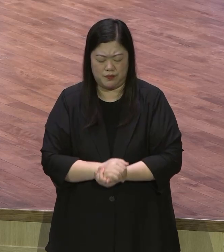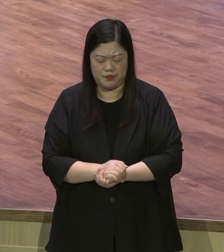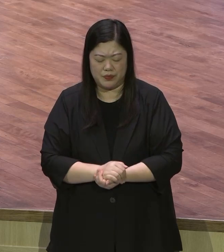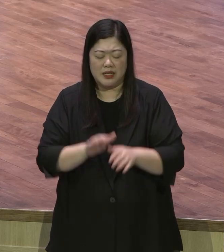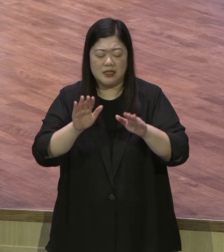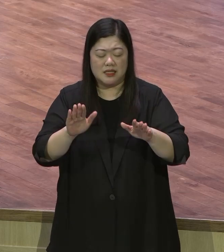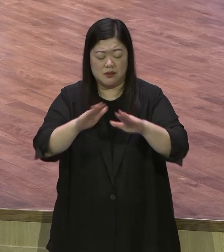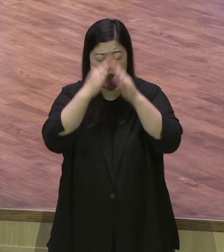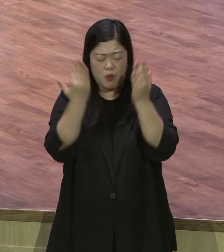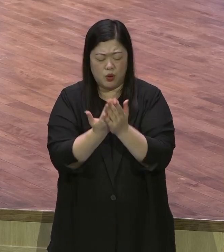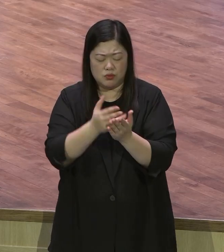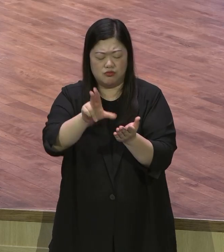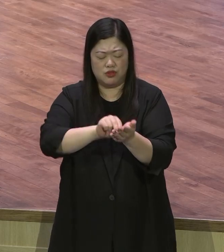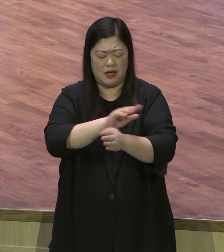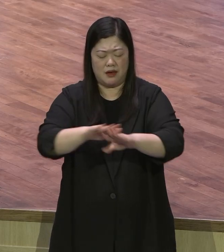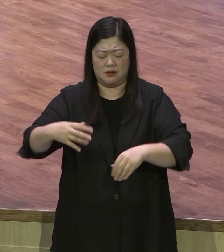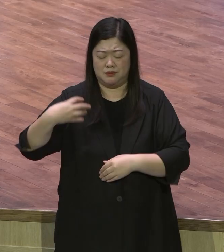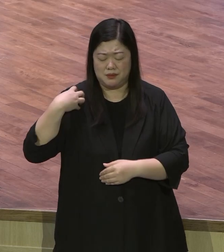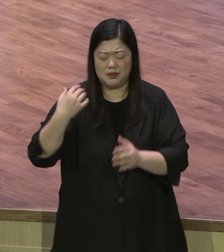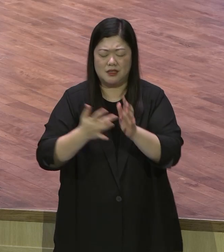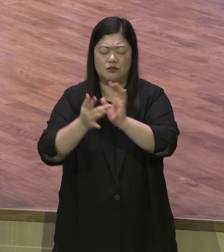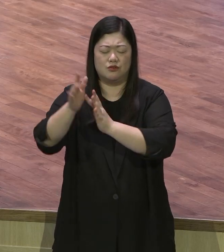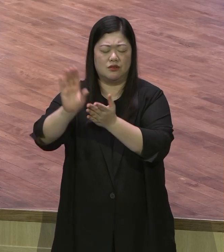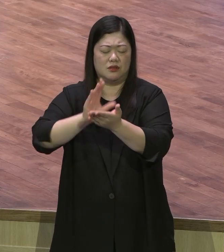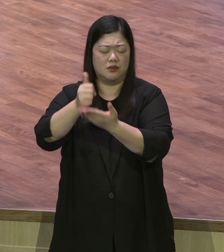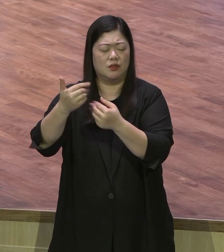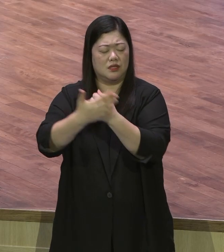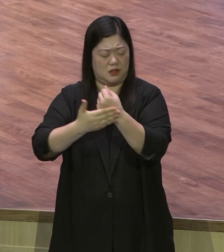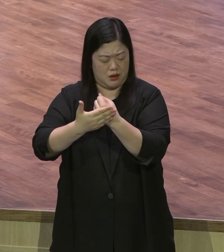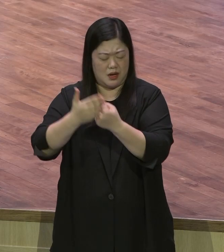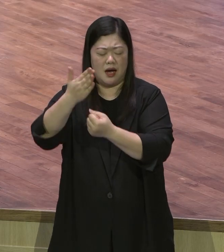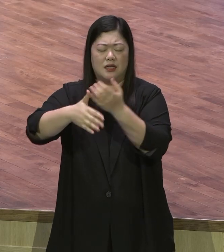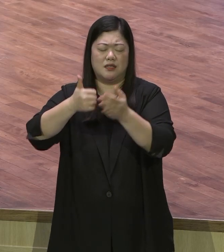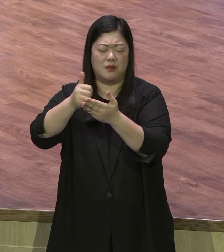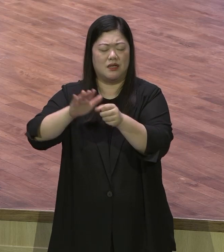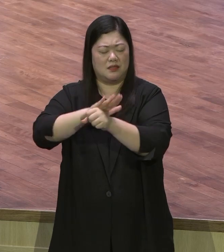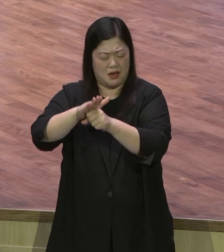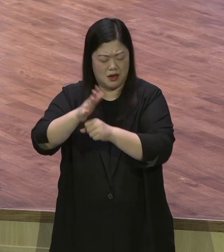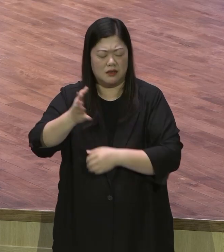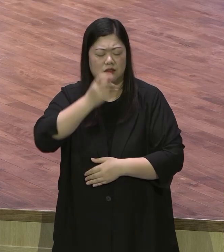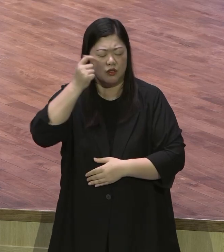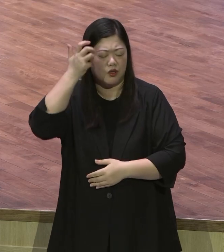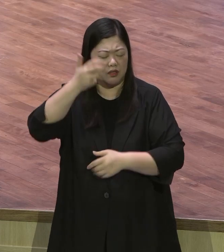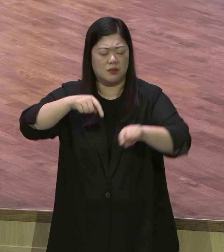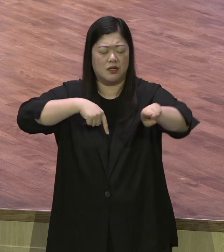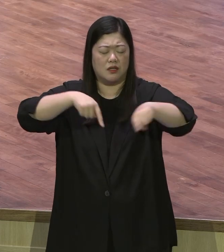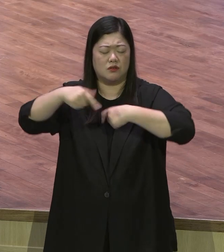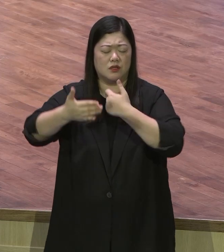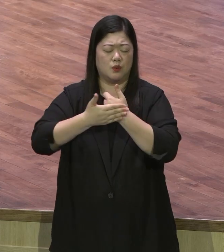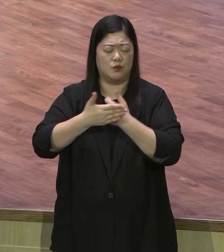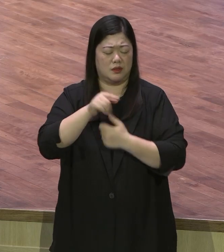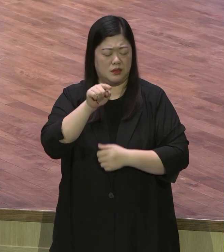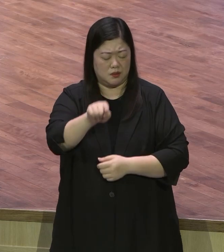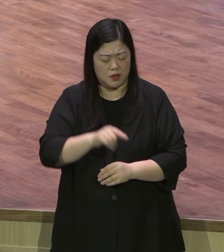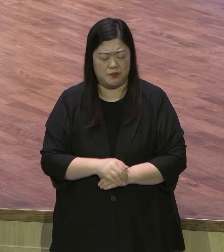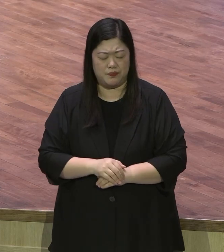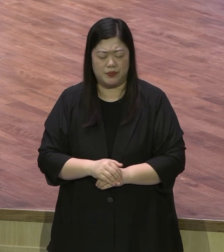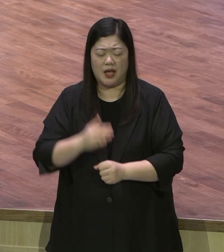인생의 모든 문제 해결자 되시는 예수 그리스도의 은혜와 하나님의 사랑하심과 성령의 역사하심이 말씀은